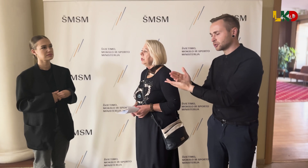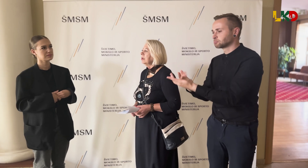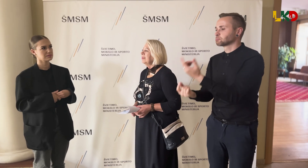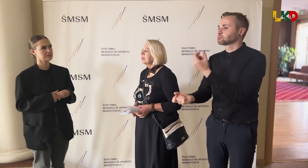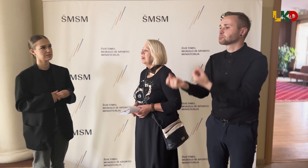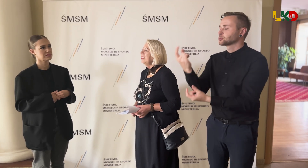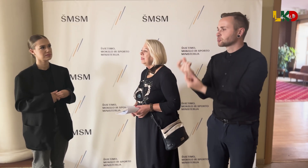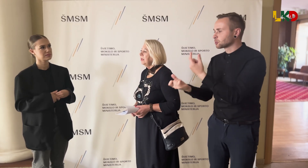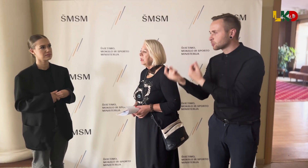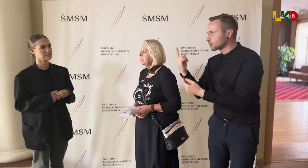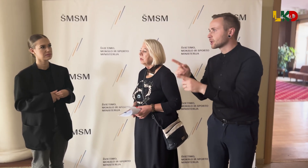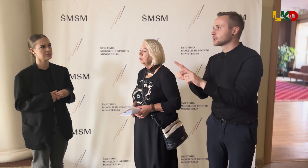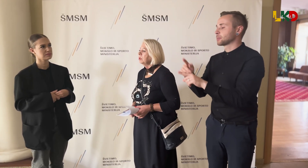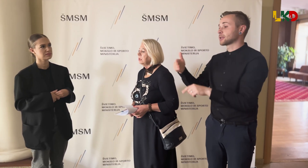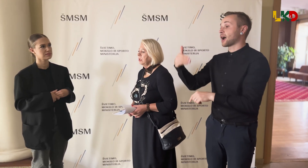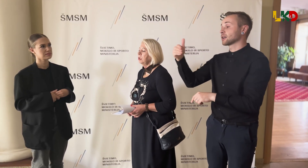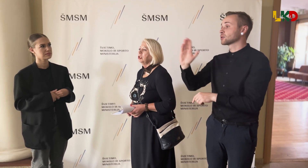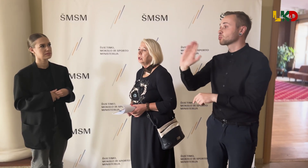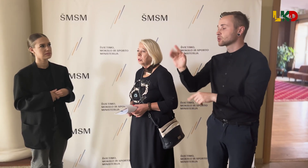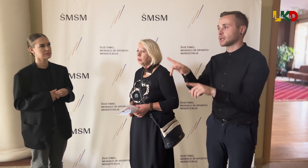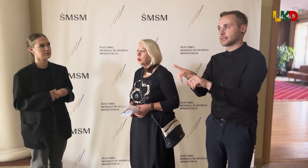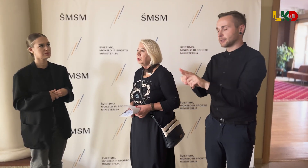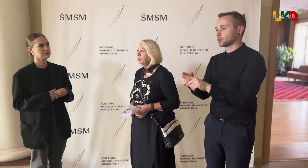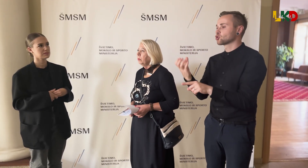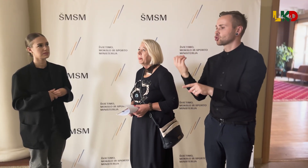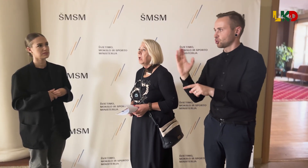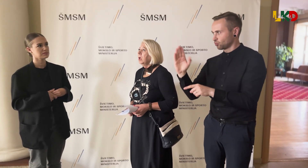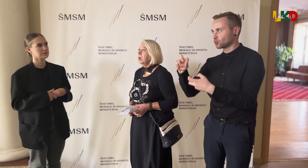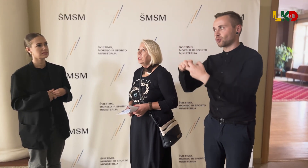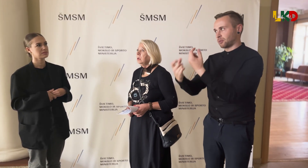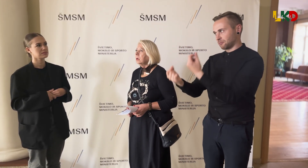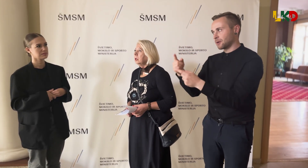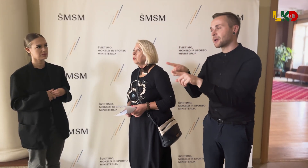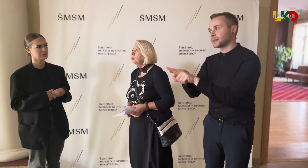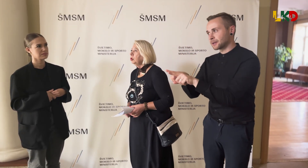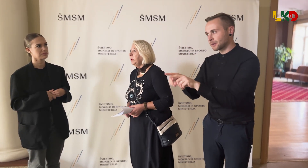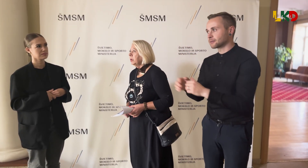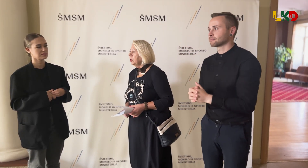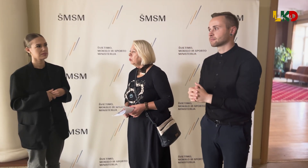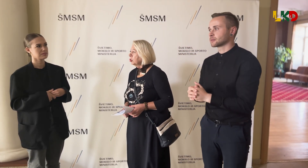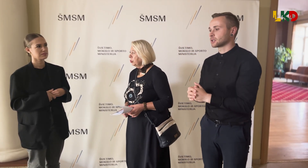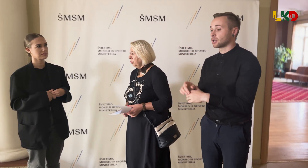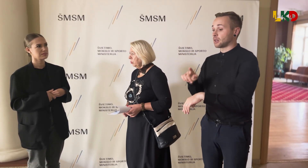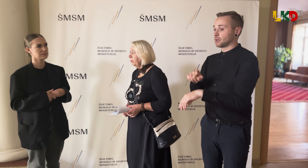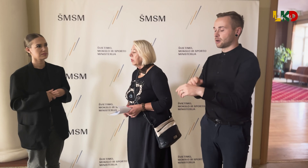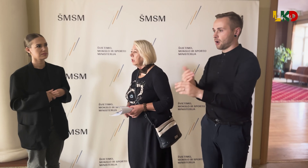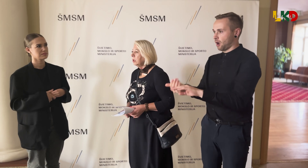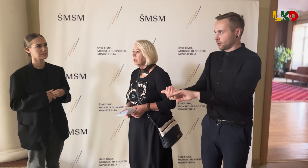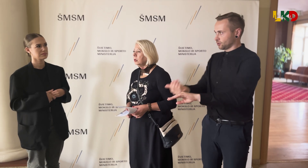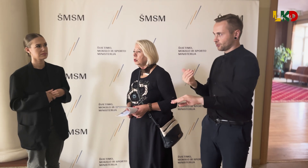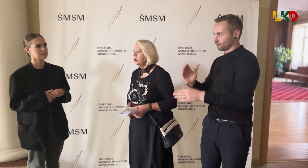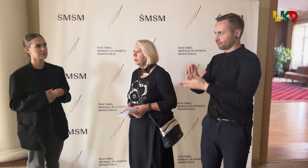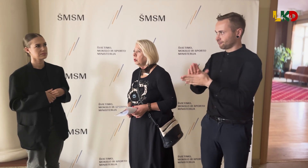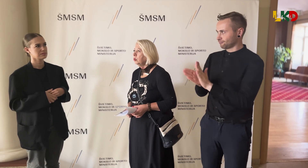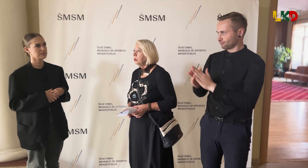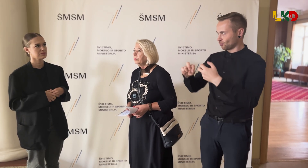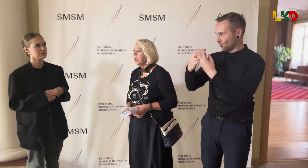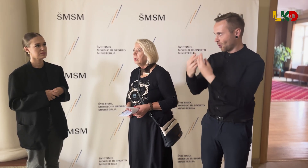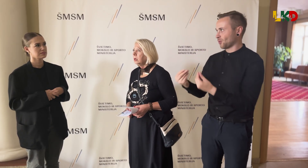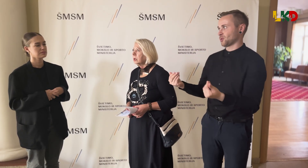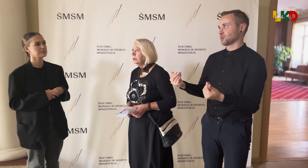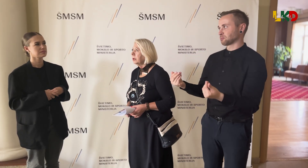iškylančių ir dar ateityje iškylančių problemų. Ir laiku užbėgti už akių. Šiuo